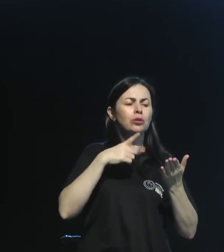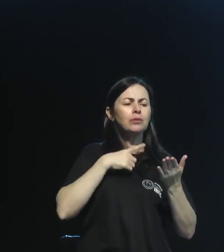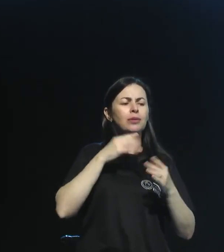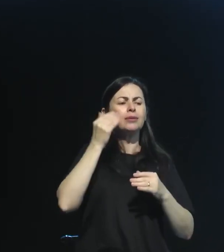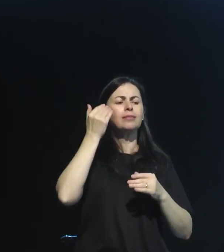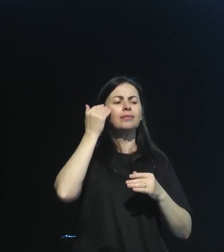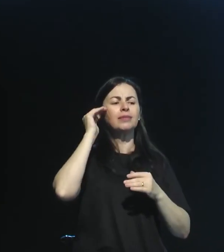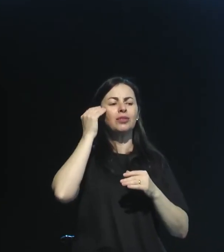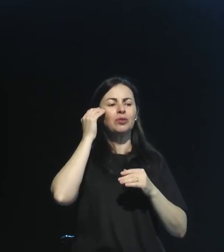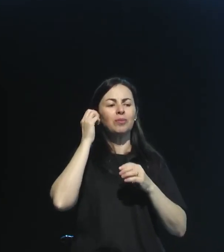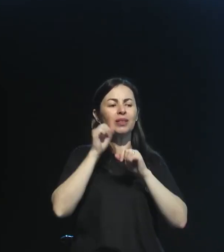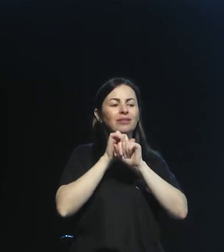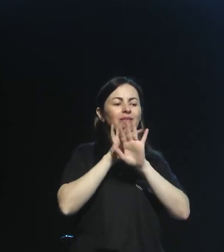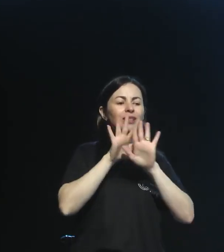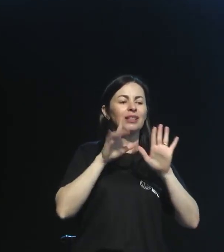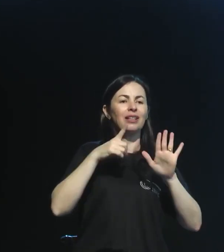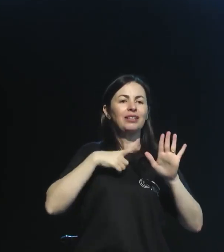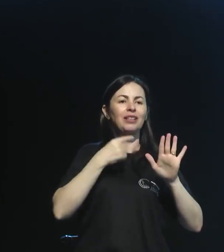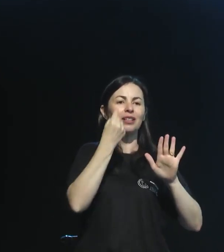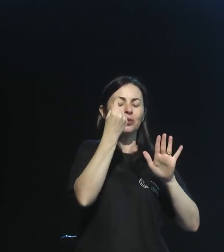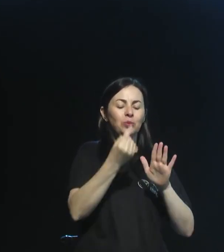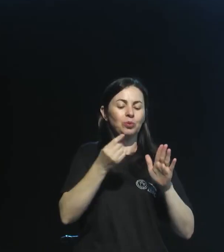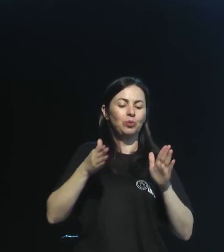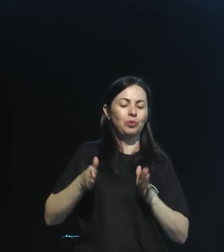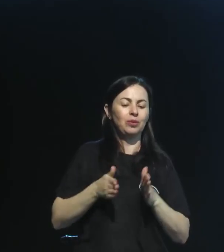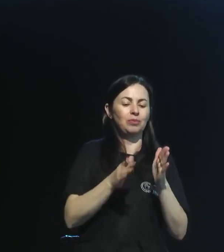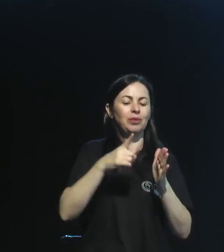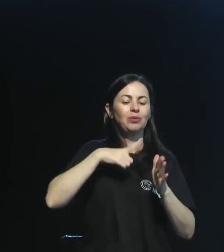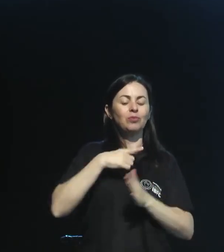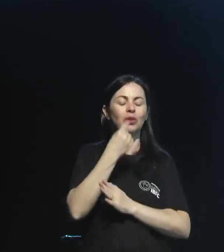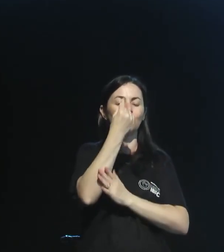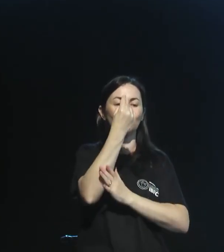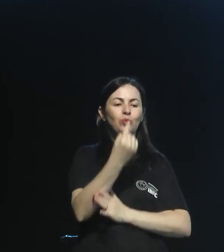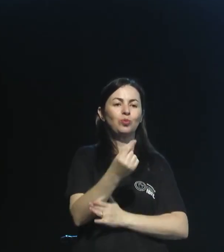caminho. Existe uma única verdade.